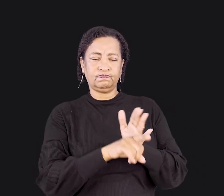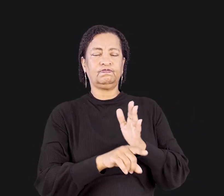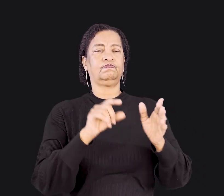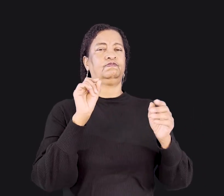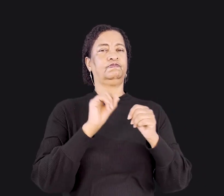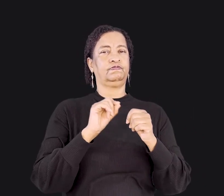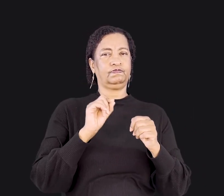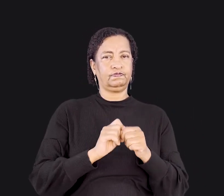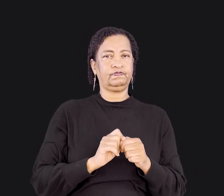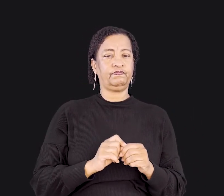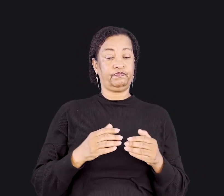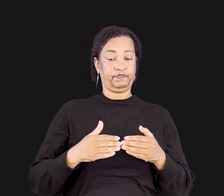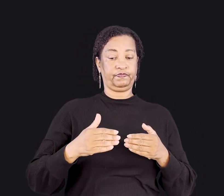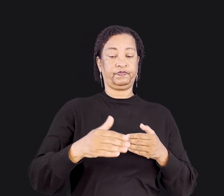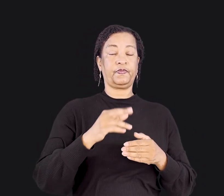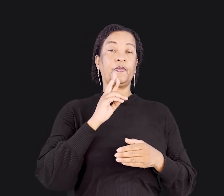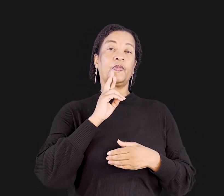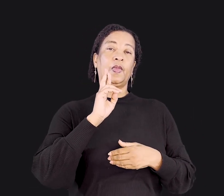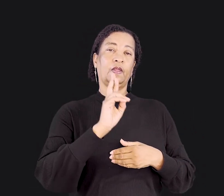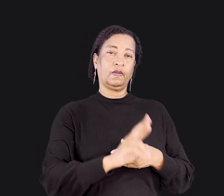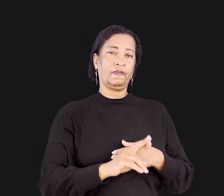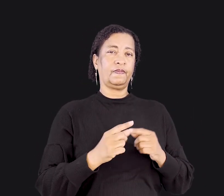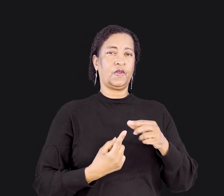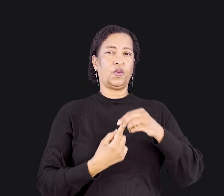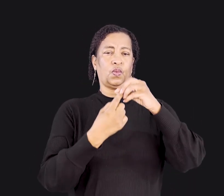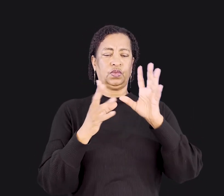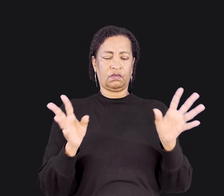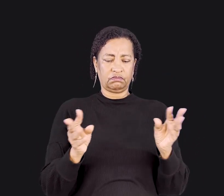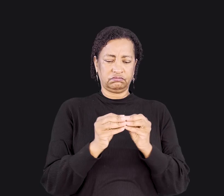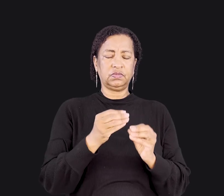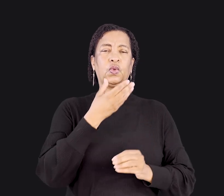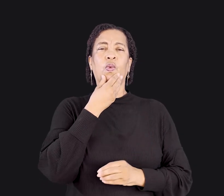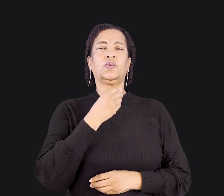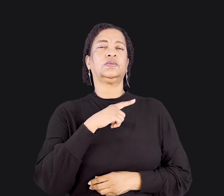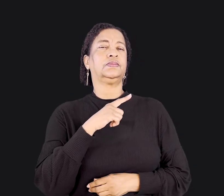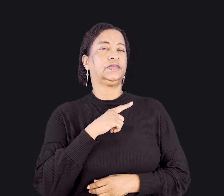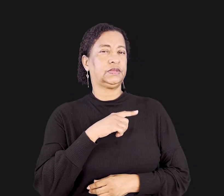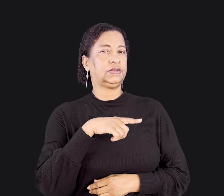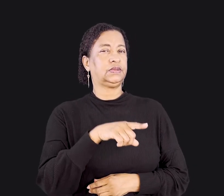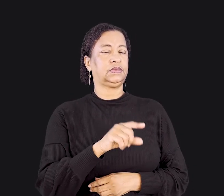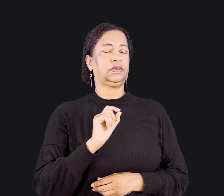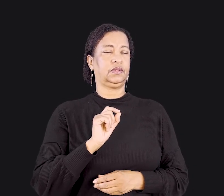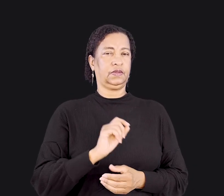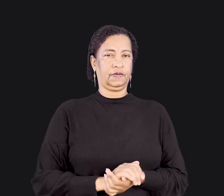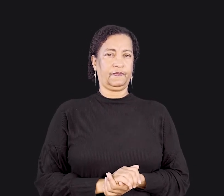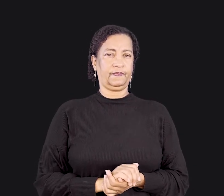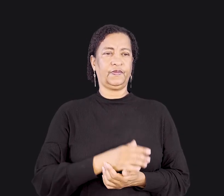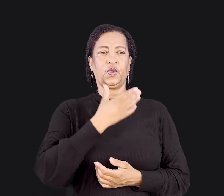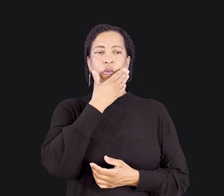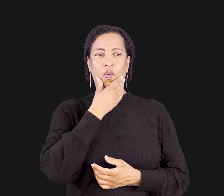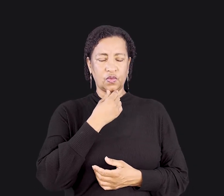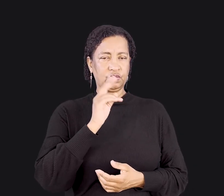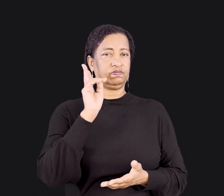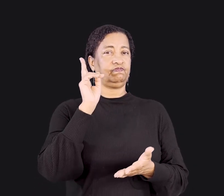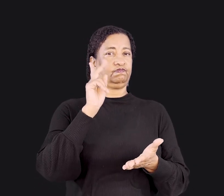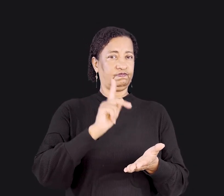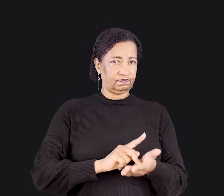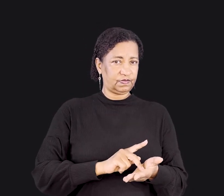eram feitas. Diante de suas respostas, a única conclusão que os homens do sinédrio podiam tirar é que aqueles homens realmente